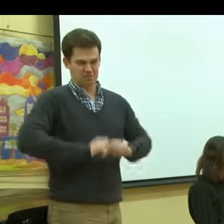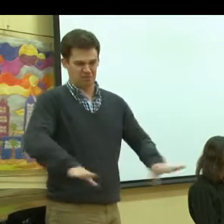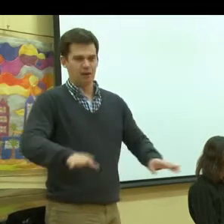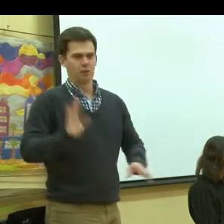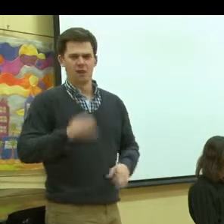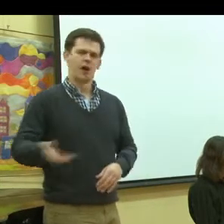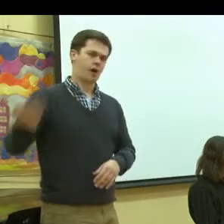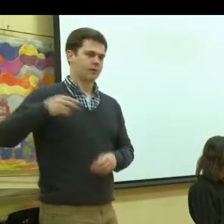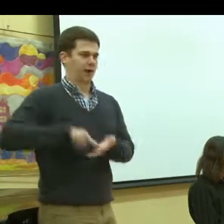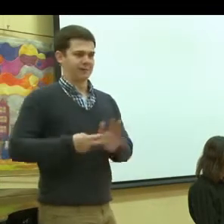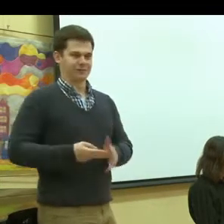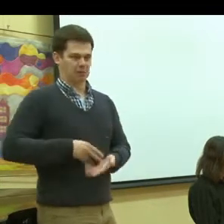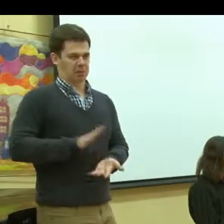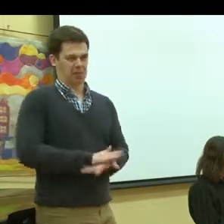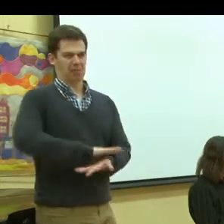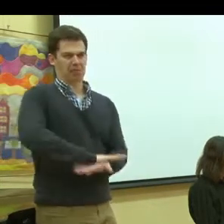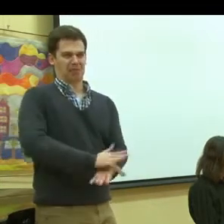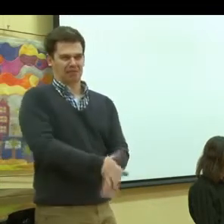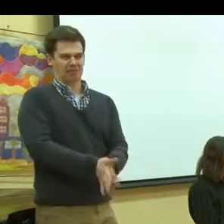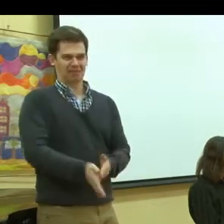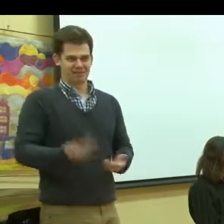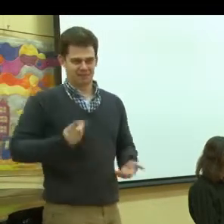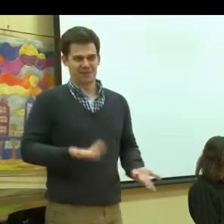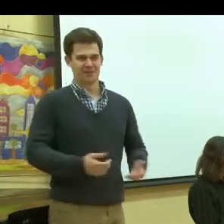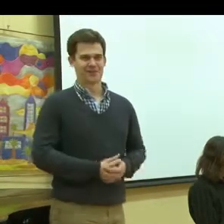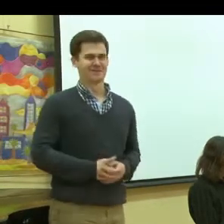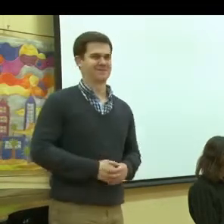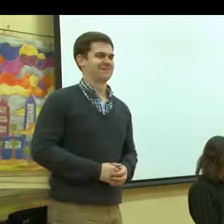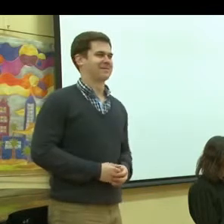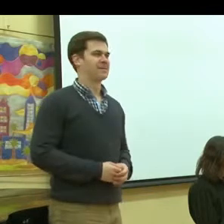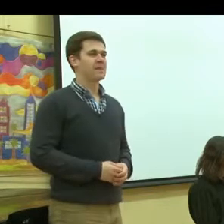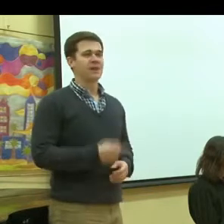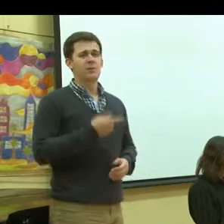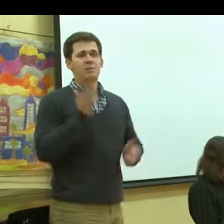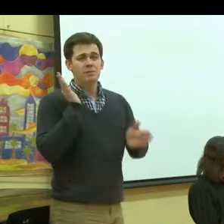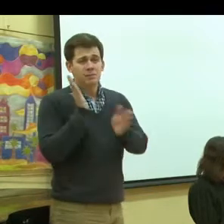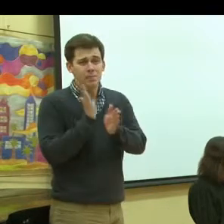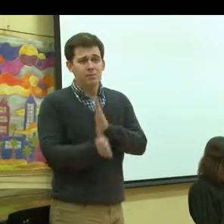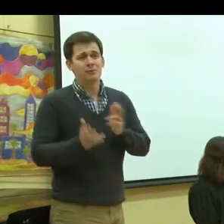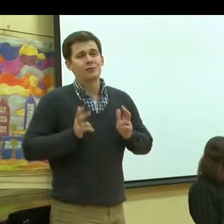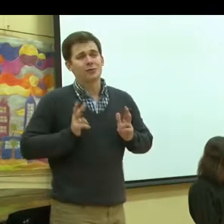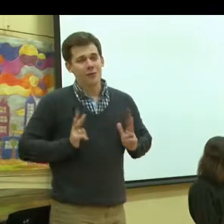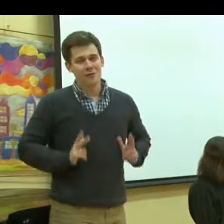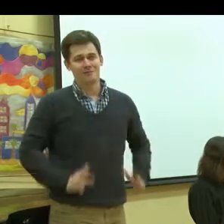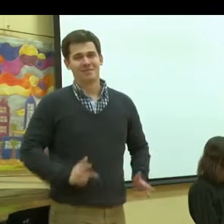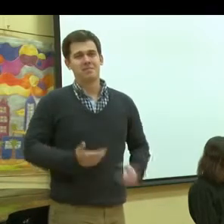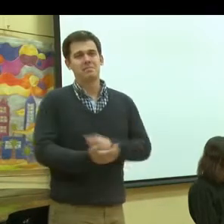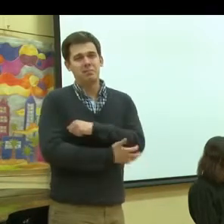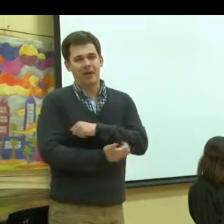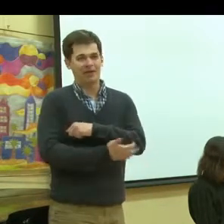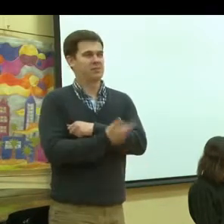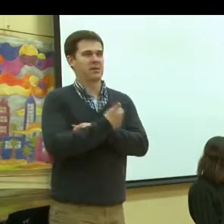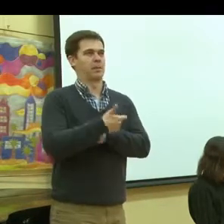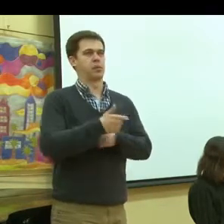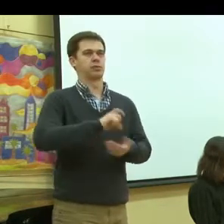lugares calculan que no tenían muy poco dinero, así que... Były to miejsca po prostu no, skromne, tak, ubogie, żadne